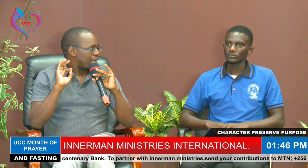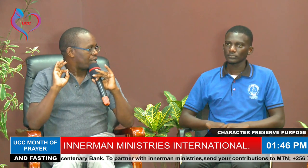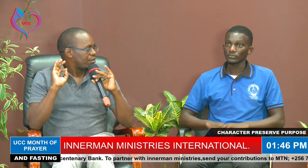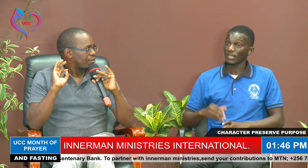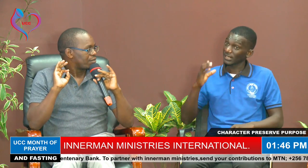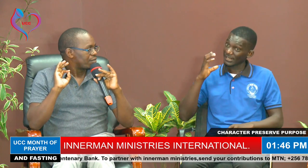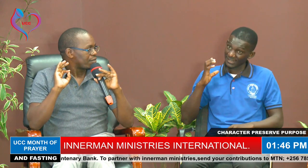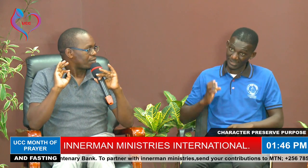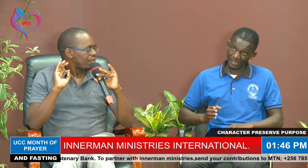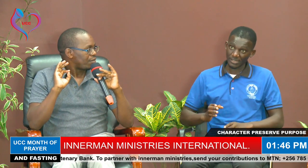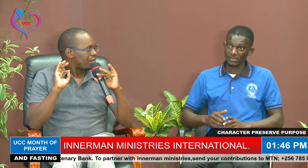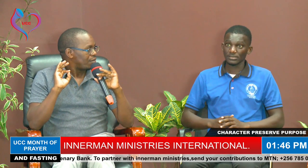character.